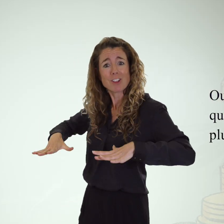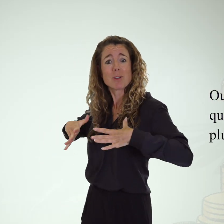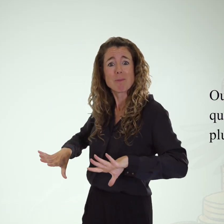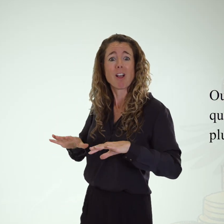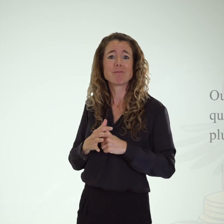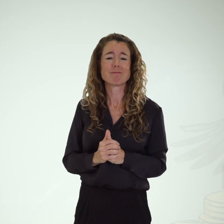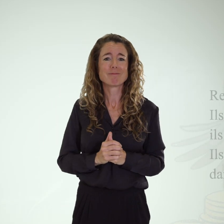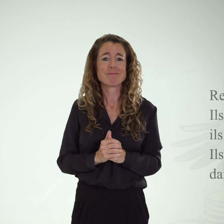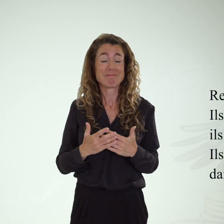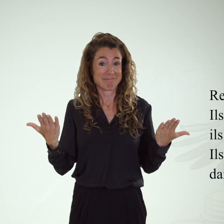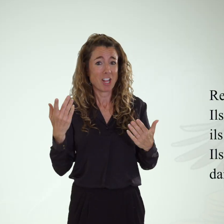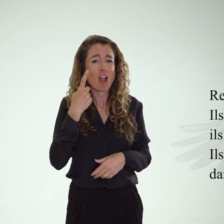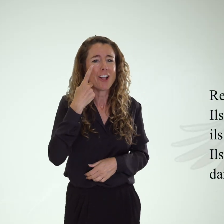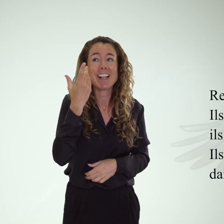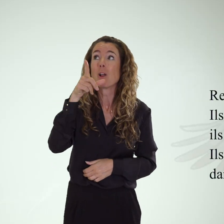vêtements. Regardez les oiseaux.